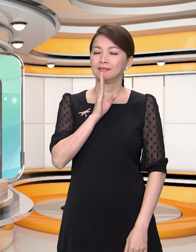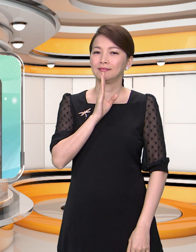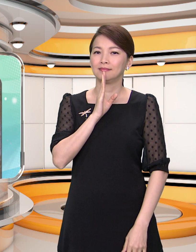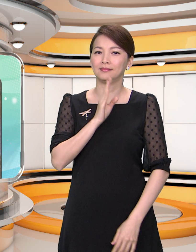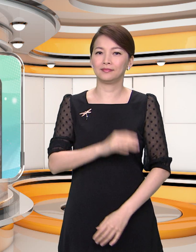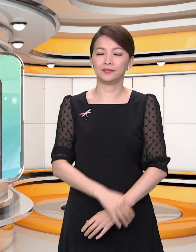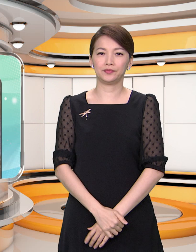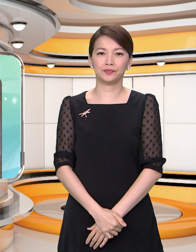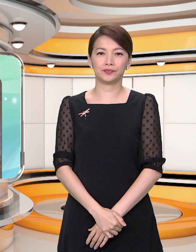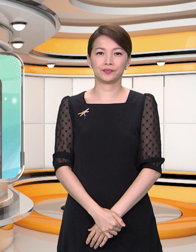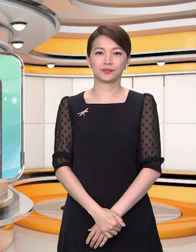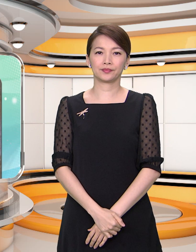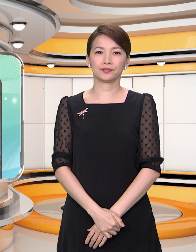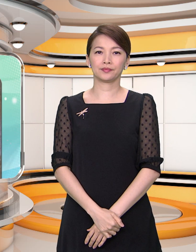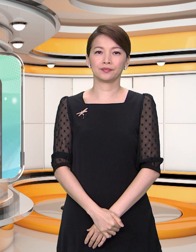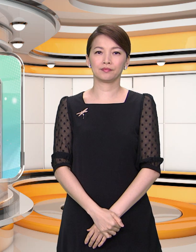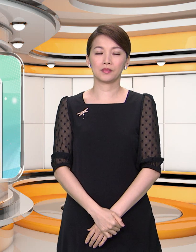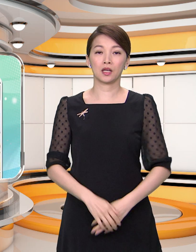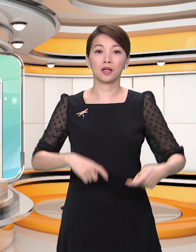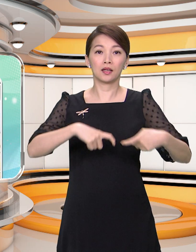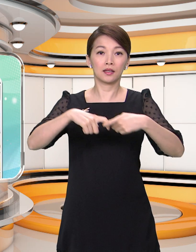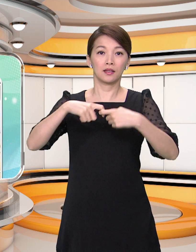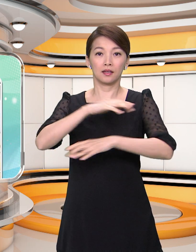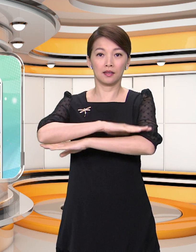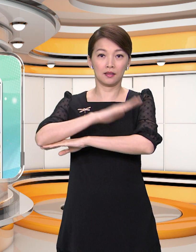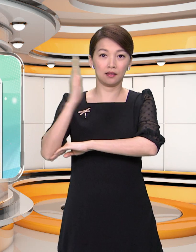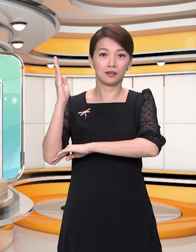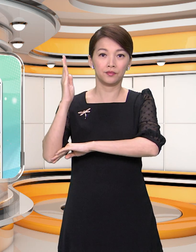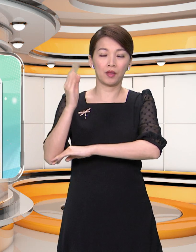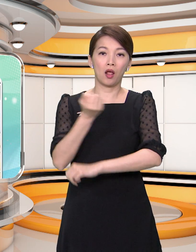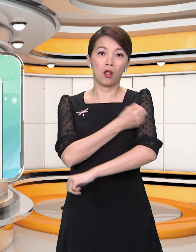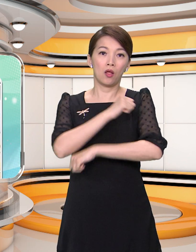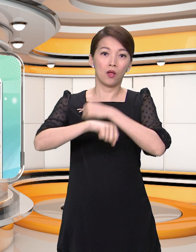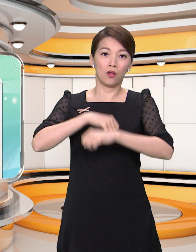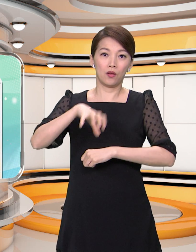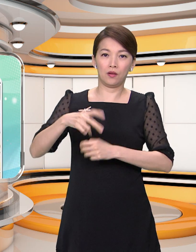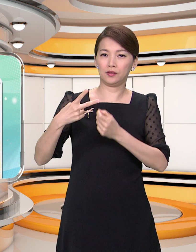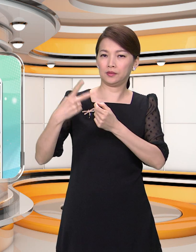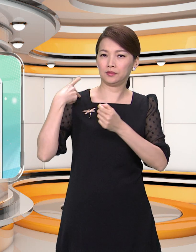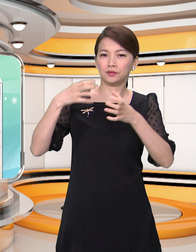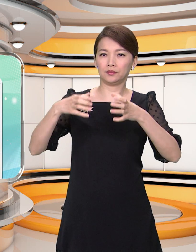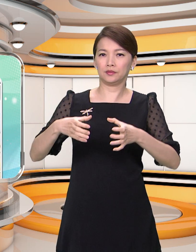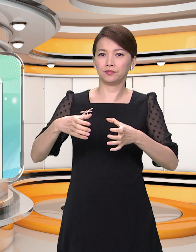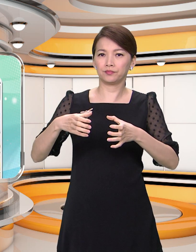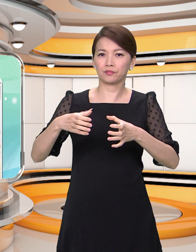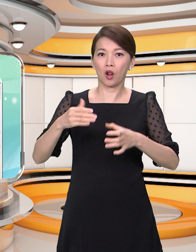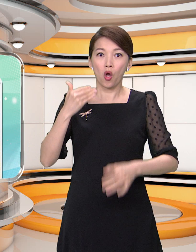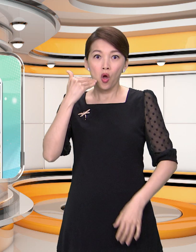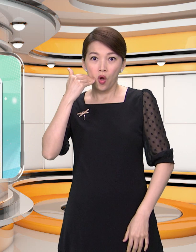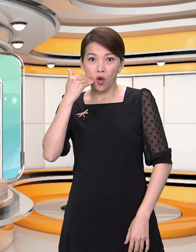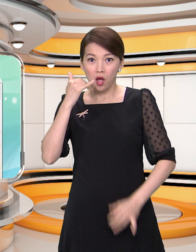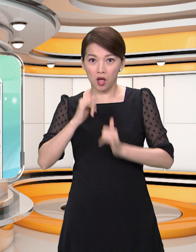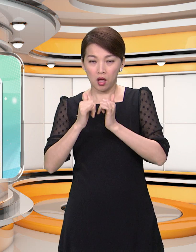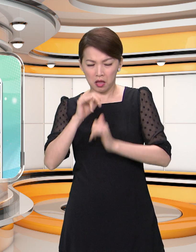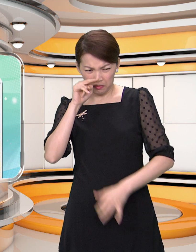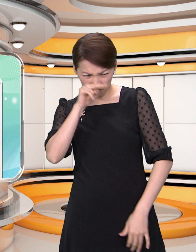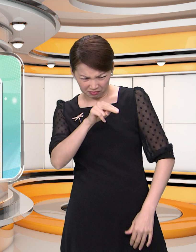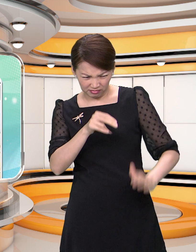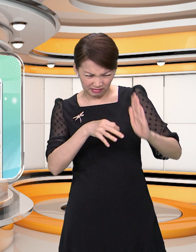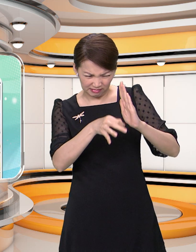战条款。再来看联合报的头条，劳动部前年设置的安慰检